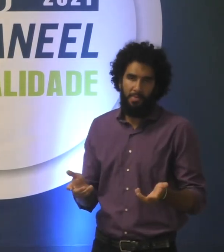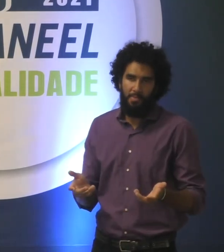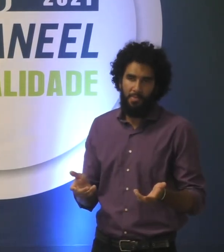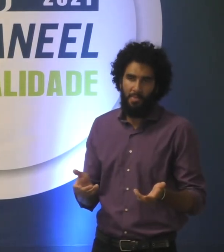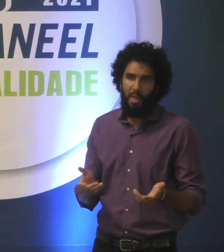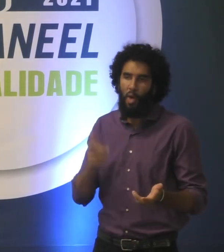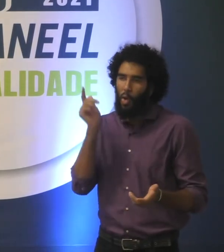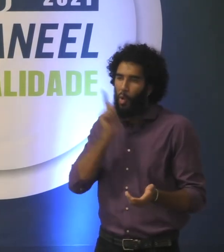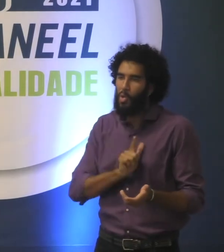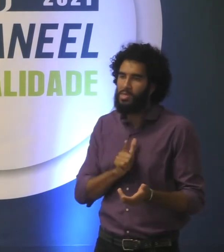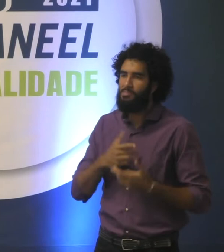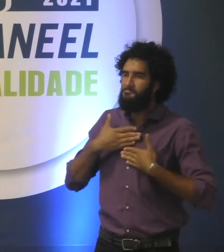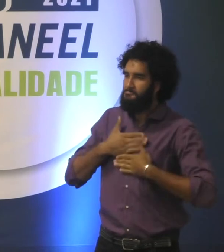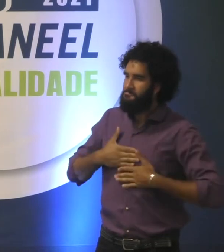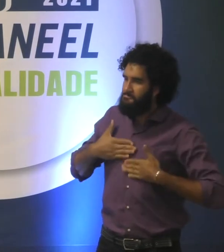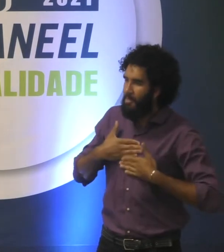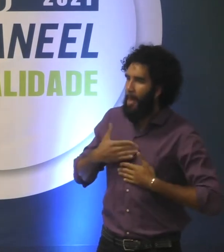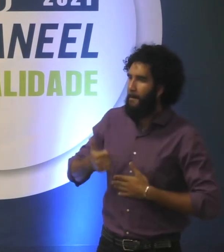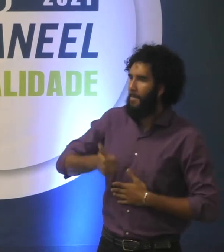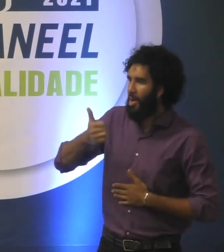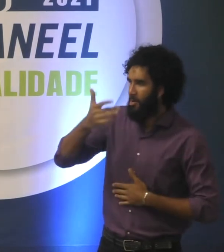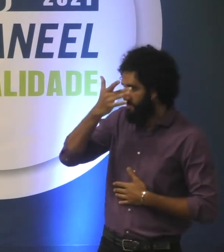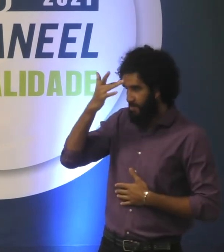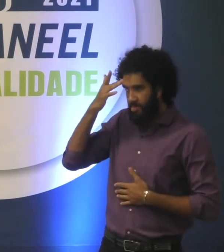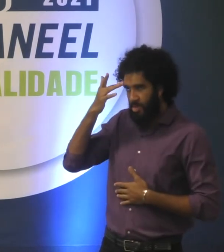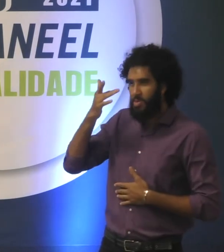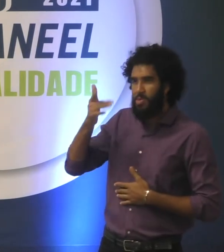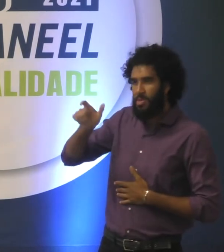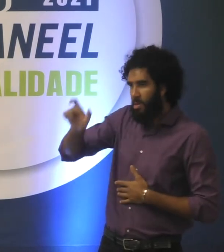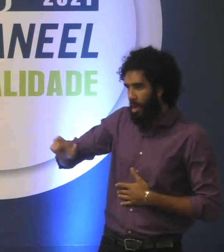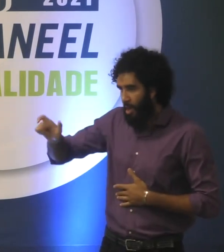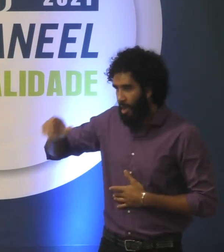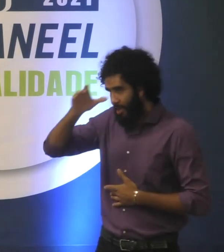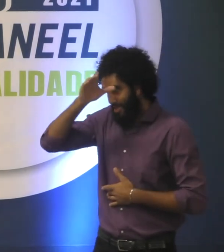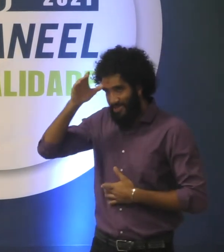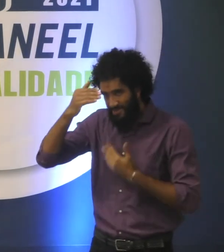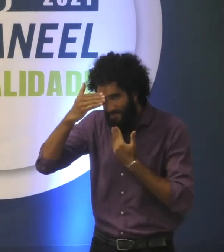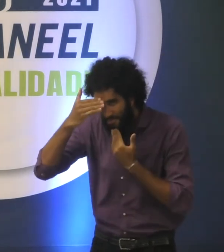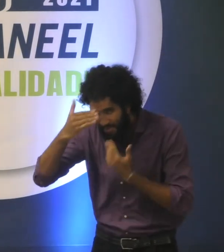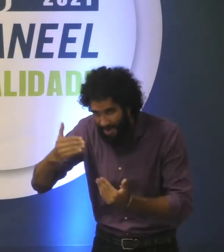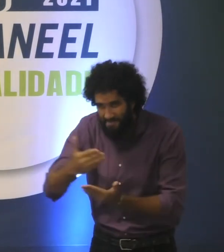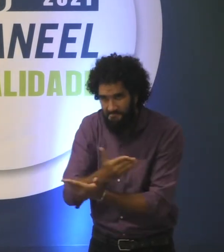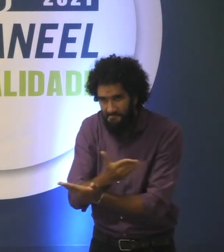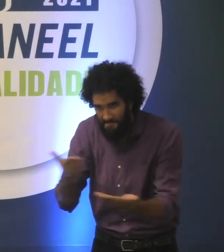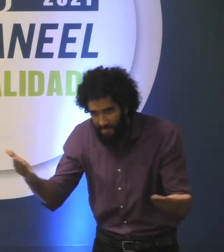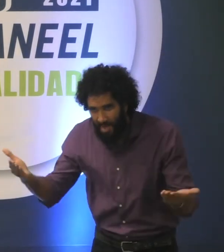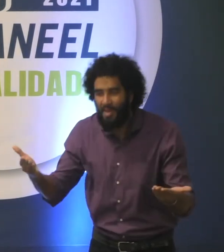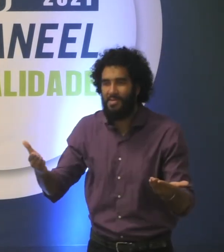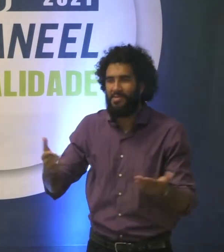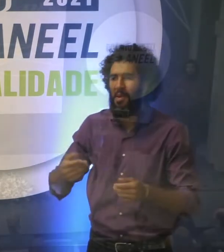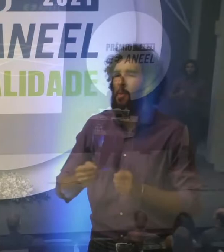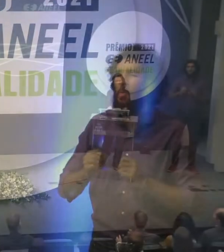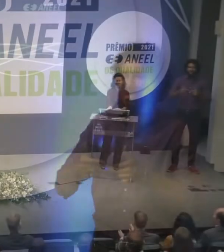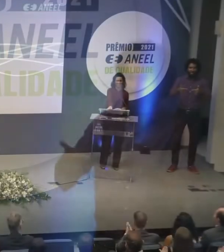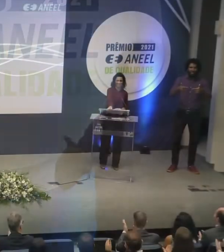pela melhor satisfação dos seus consumidores. Muito obrigada a todos e uma boa